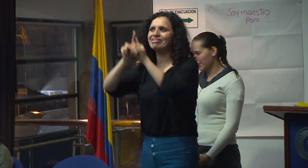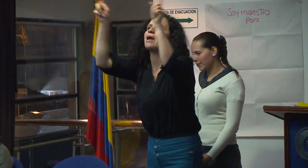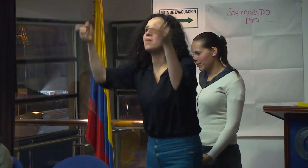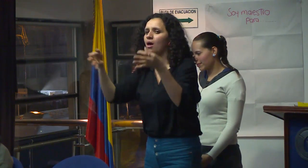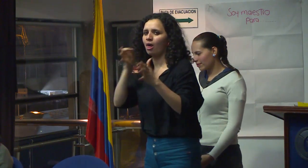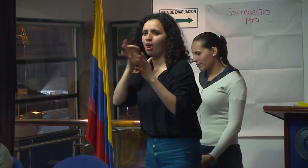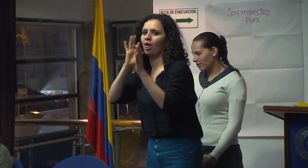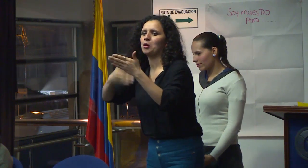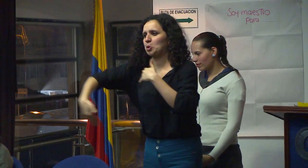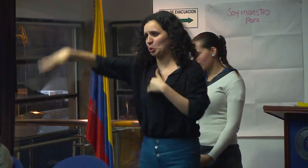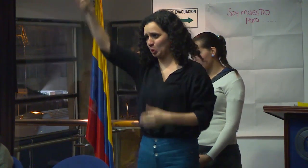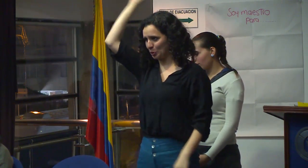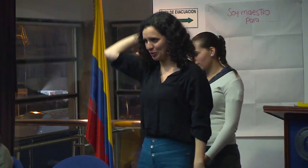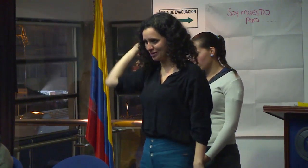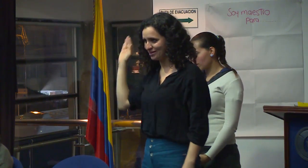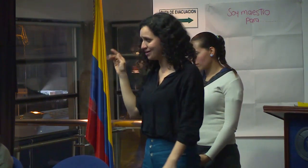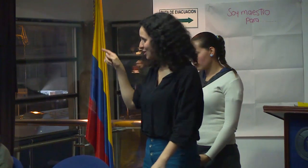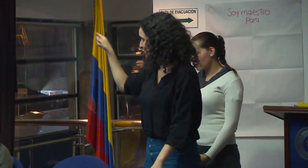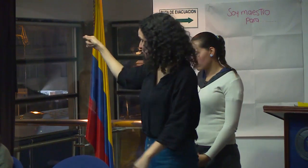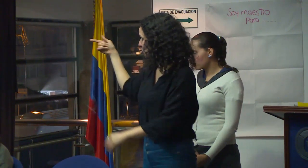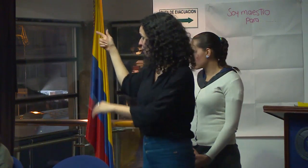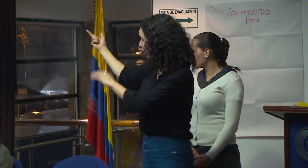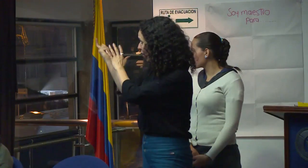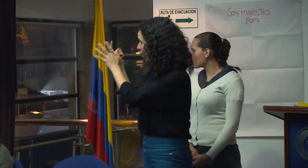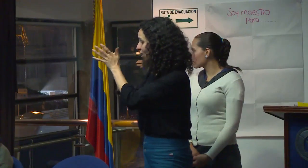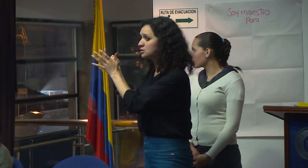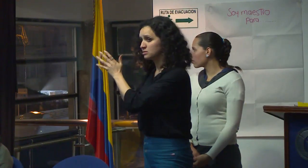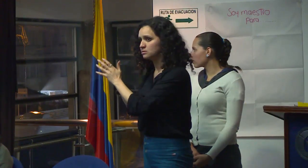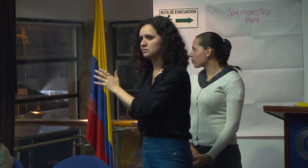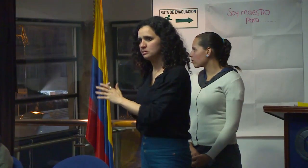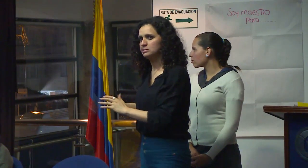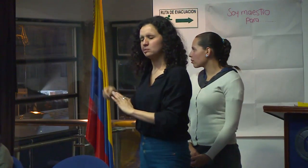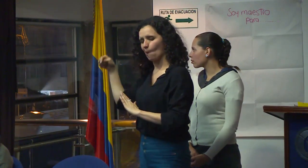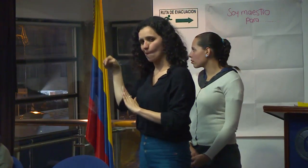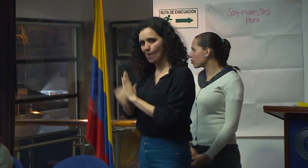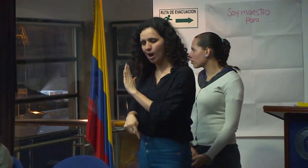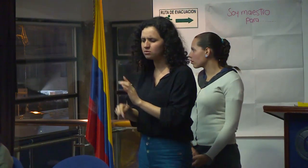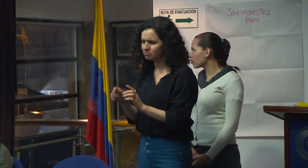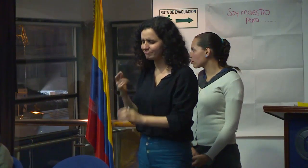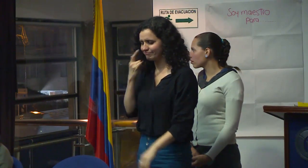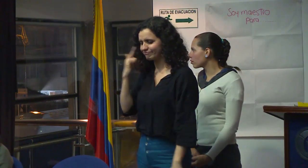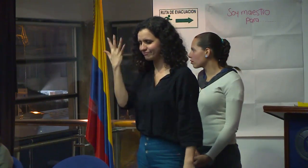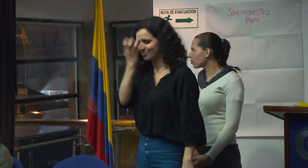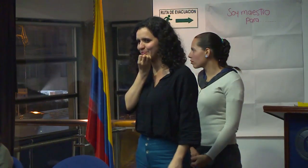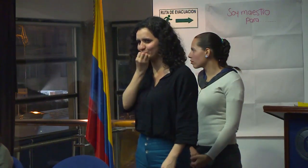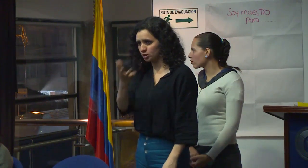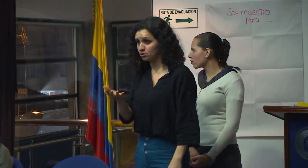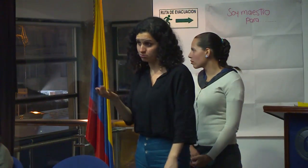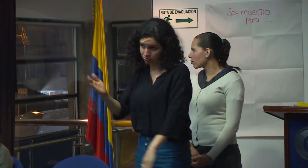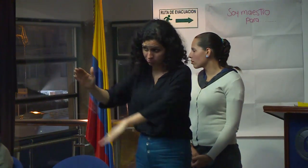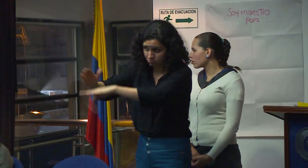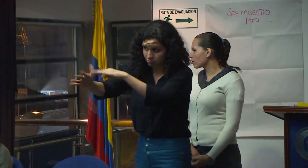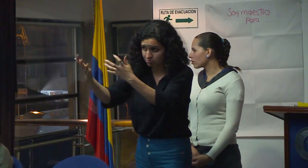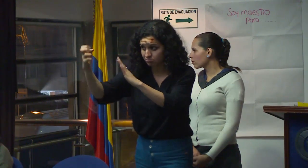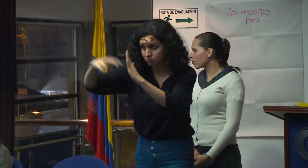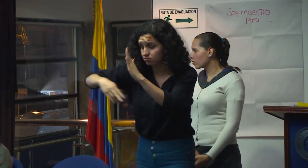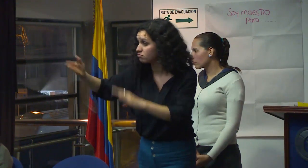¿sí? Porque los textos que tienen son complejos, son maravillosos y los invito a que lo lean.